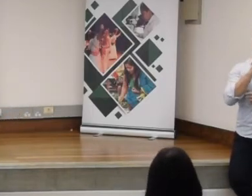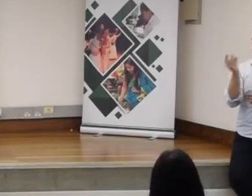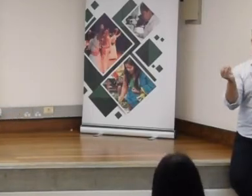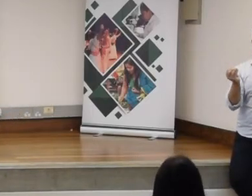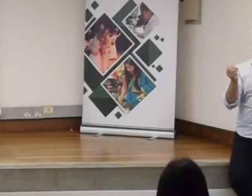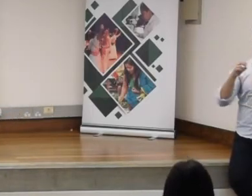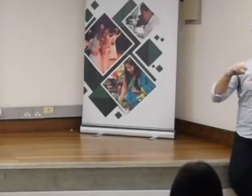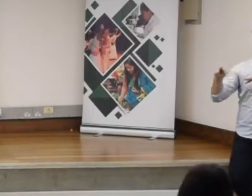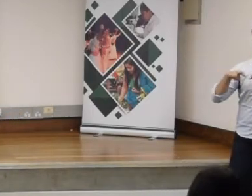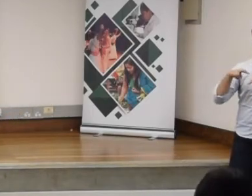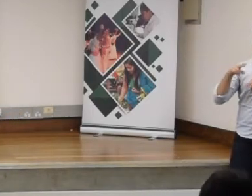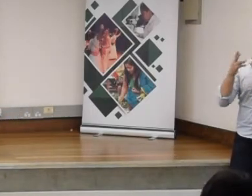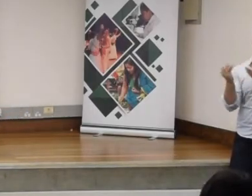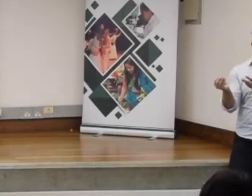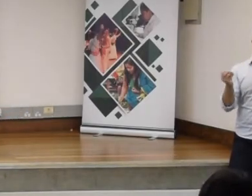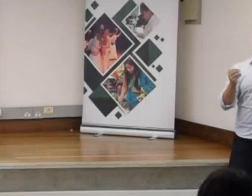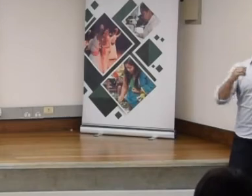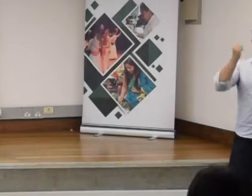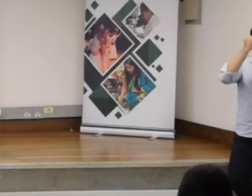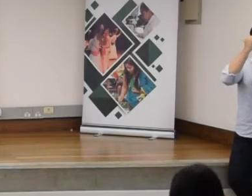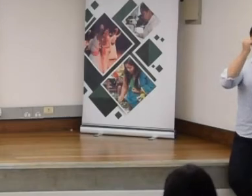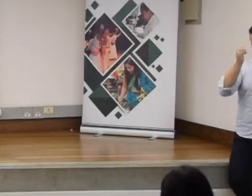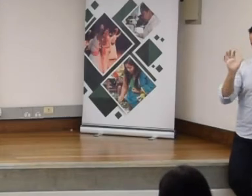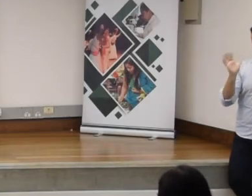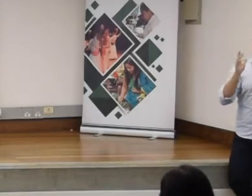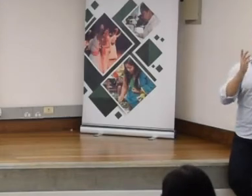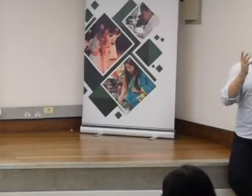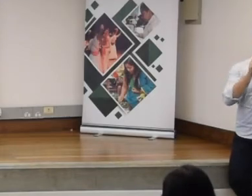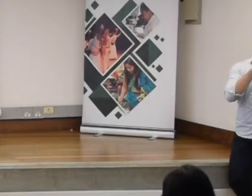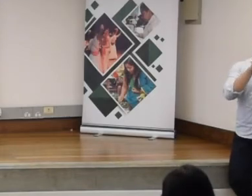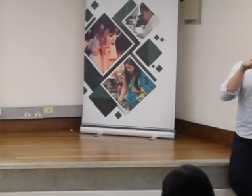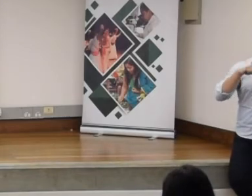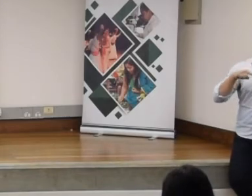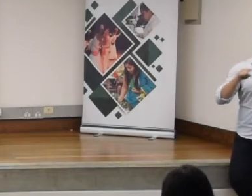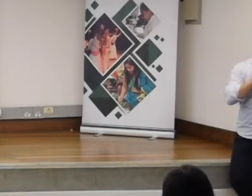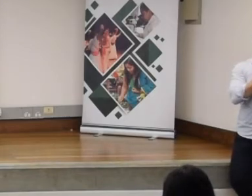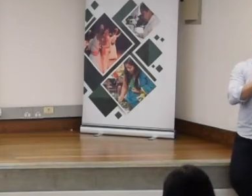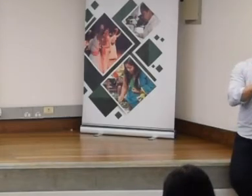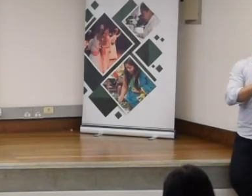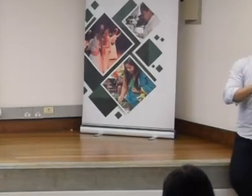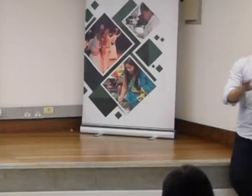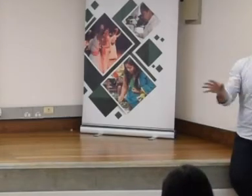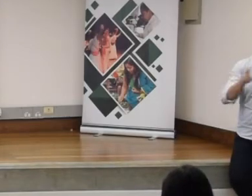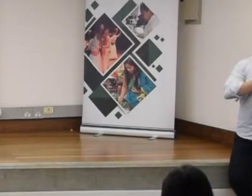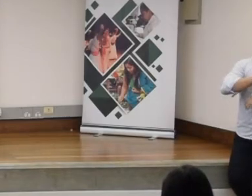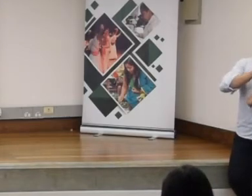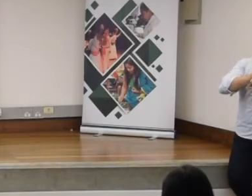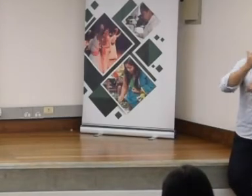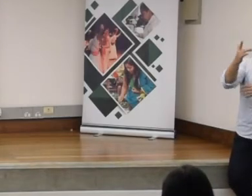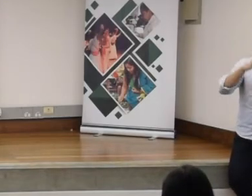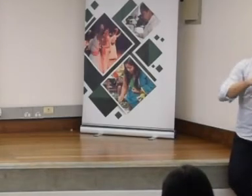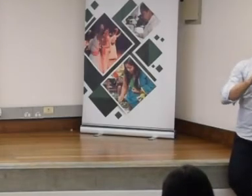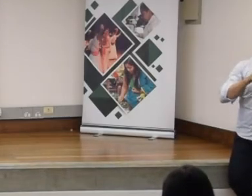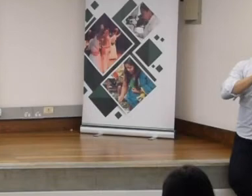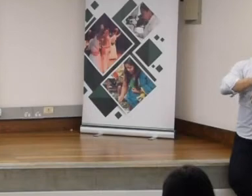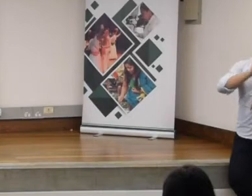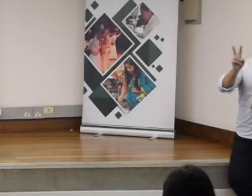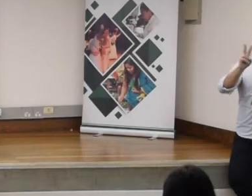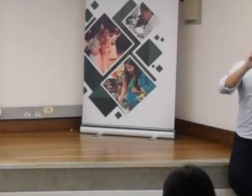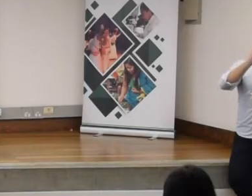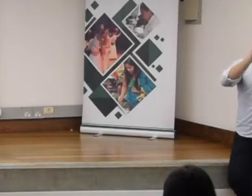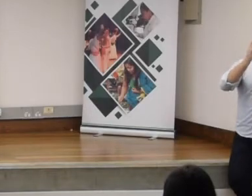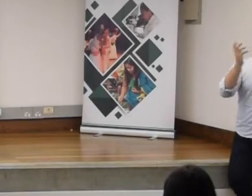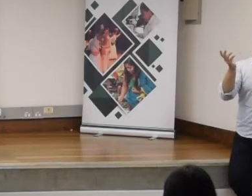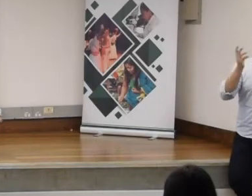los coordinadores y sobre todo los que están en cargos administrativos. Entonces, contar con una vice, con una directora, no puede ser